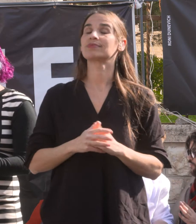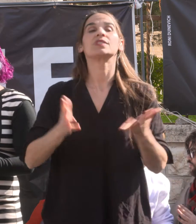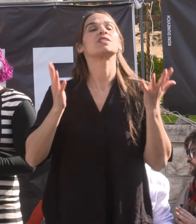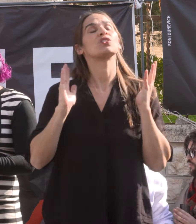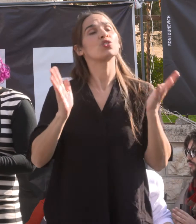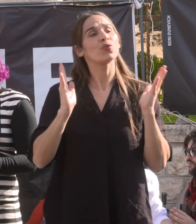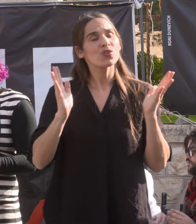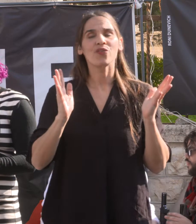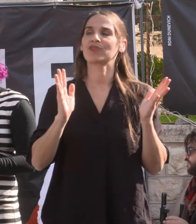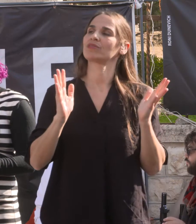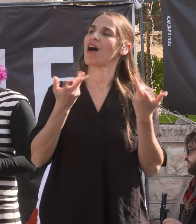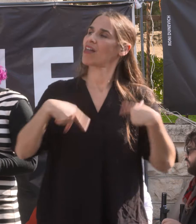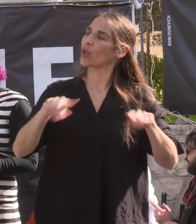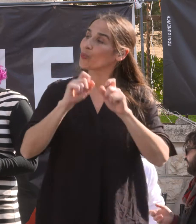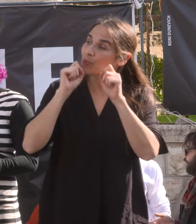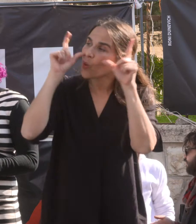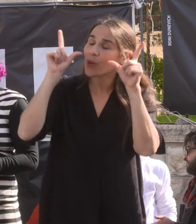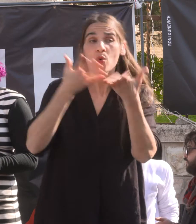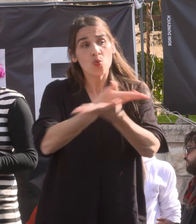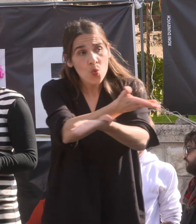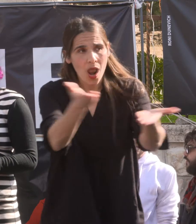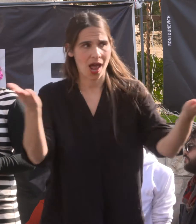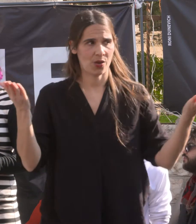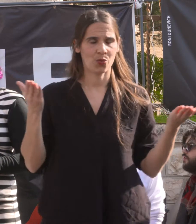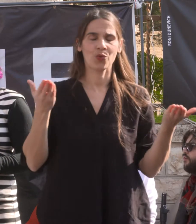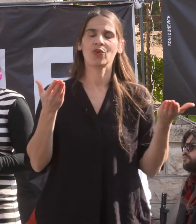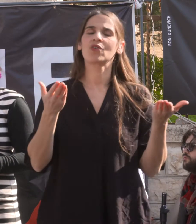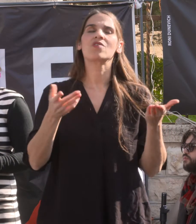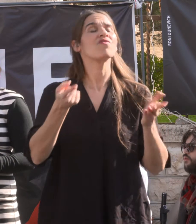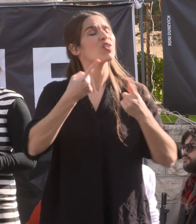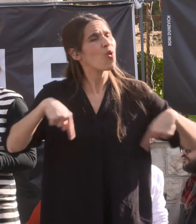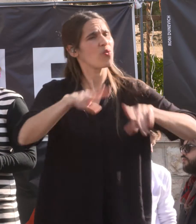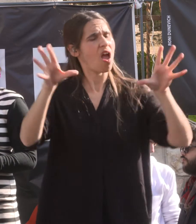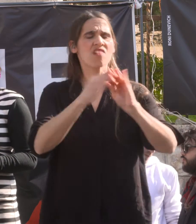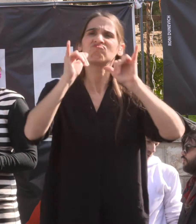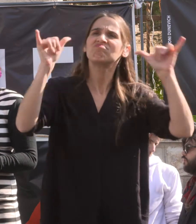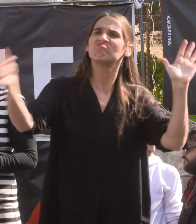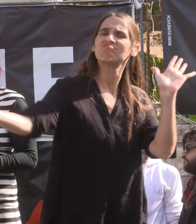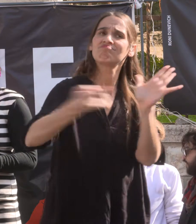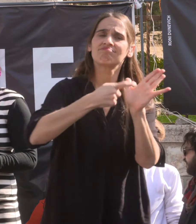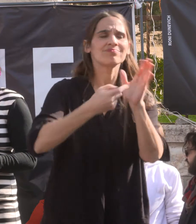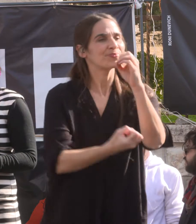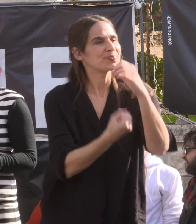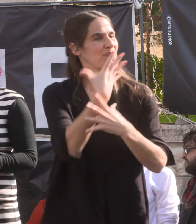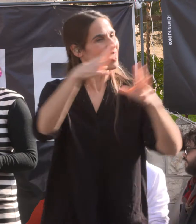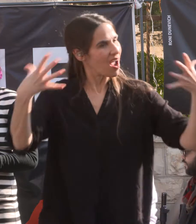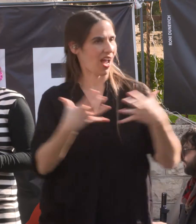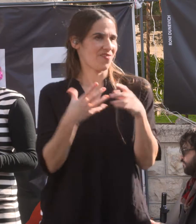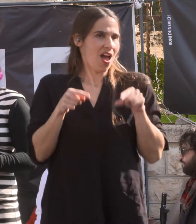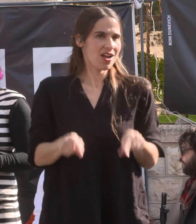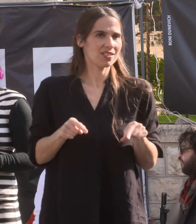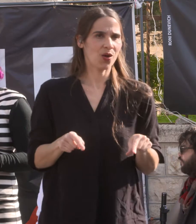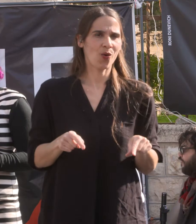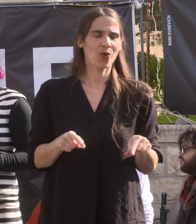סוף אנחנו מתעוררים כולנו וקוראים פה אחד לכינונה של חברה שכזו.